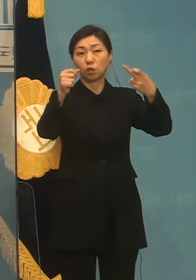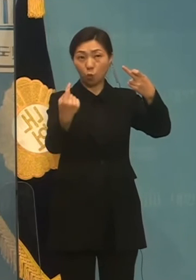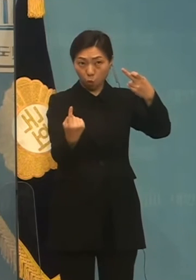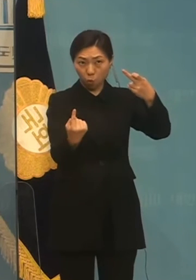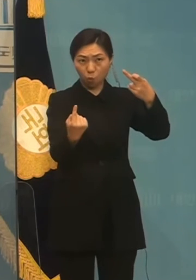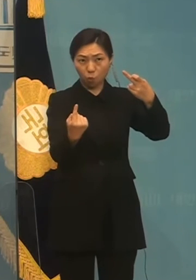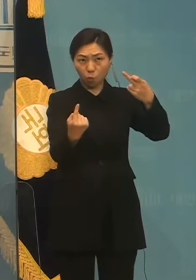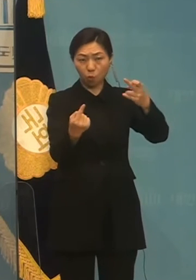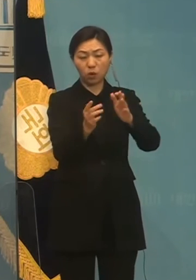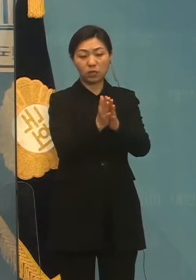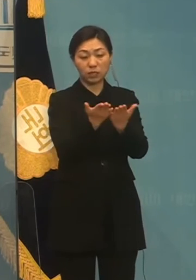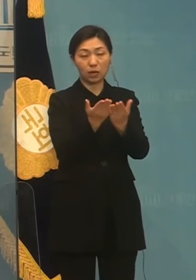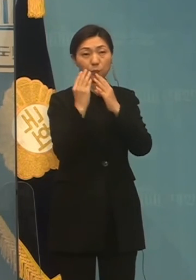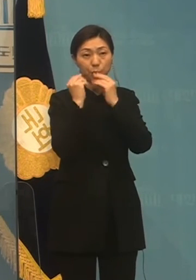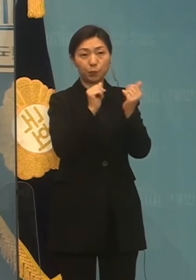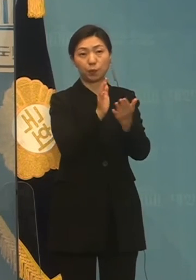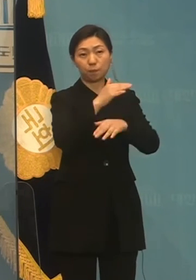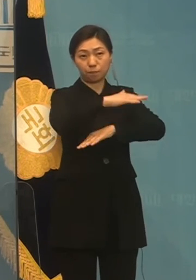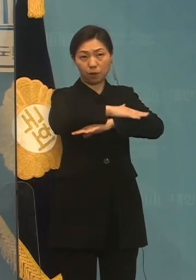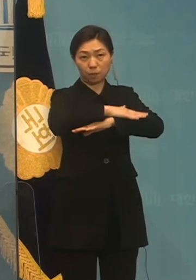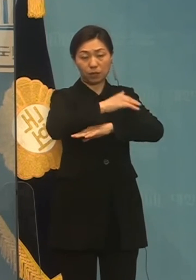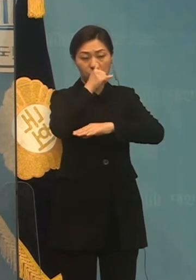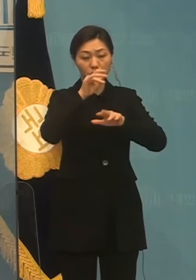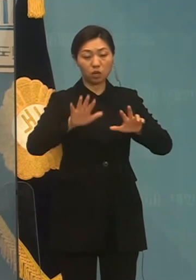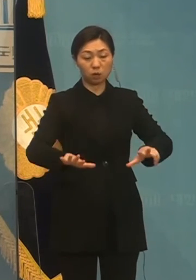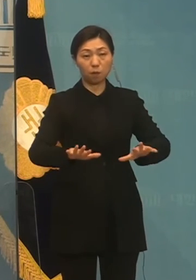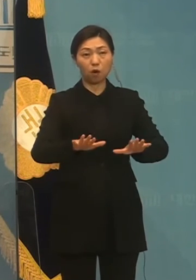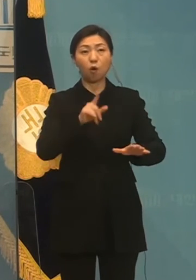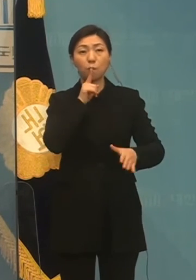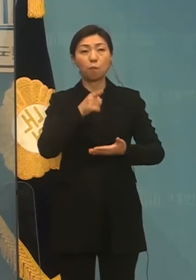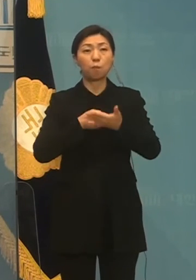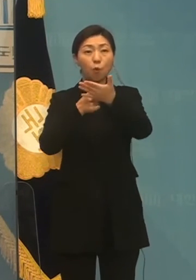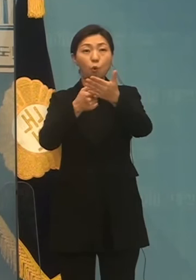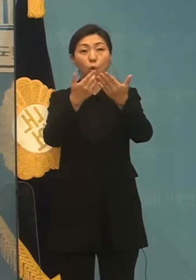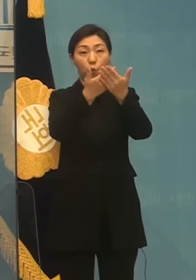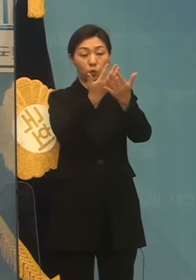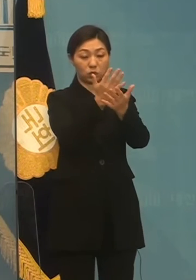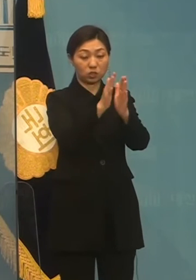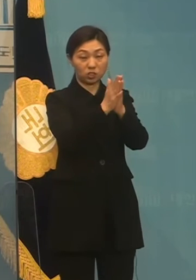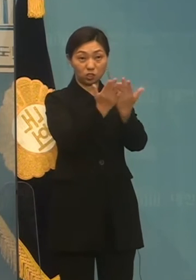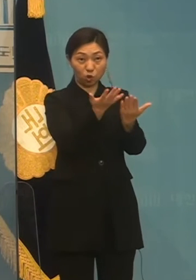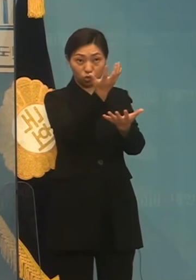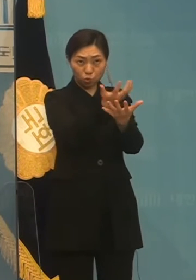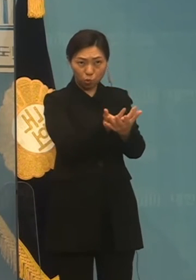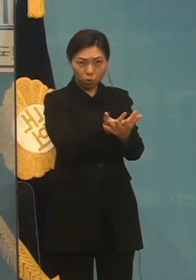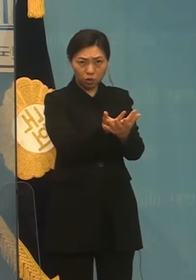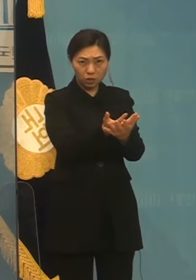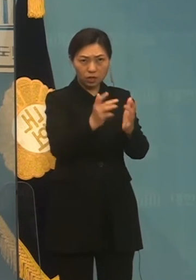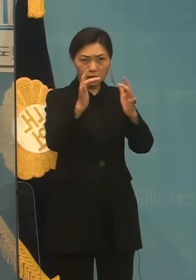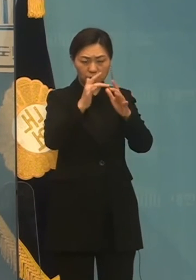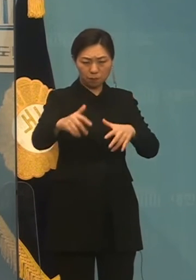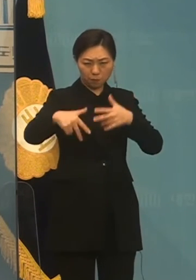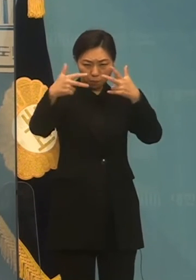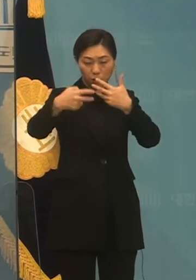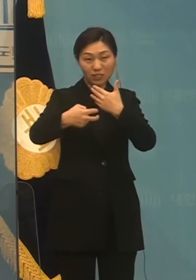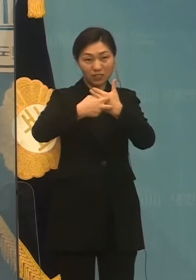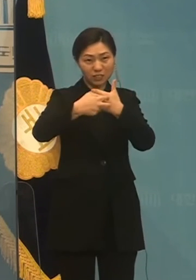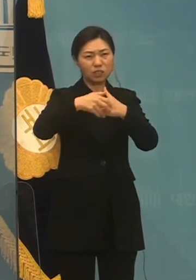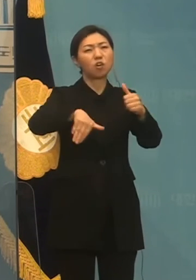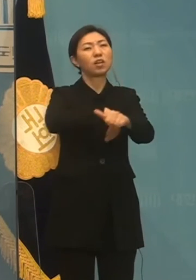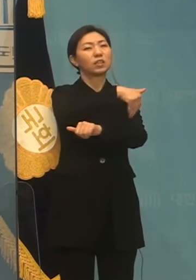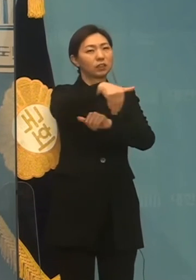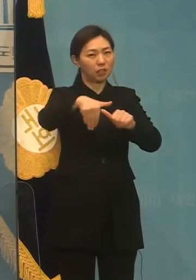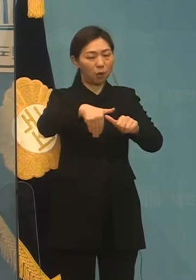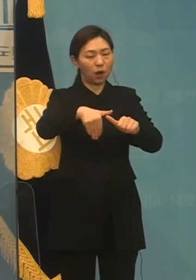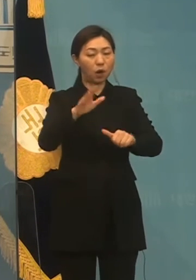발간합니다. 이번 보고서는 우리나라 한시적 비대면 진료 동향 등